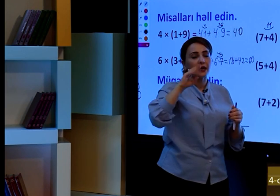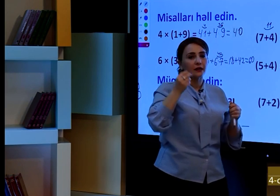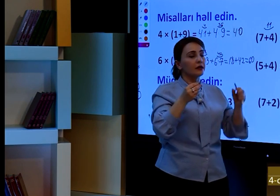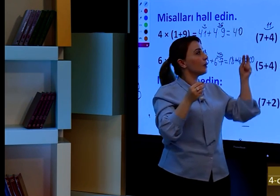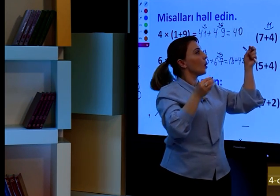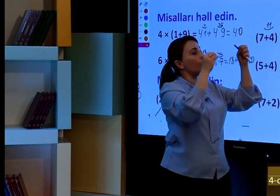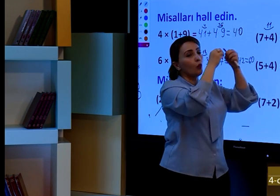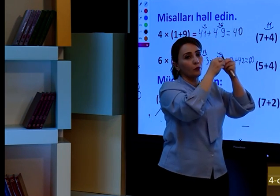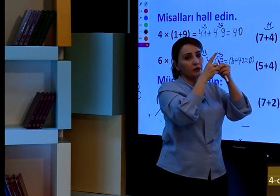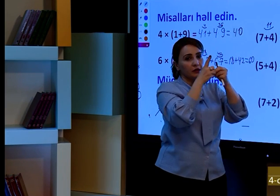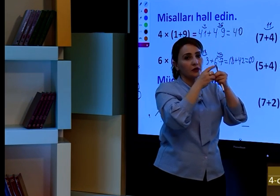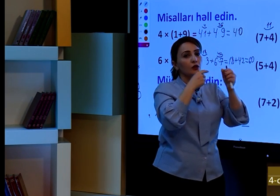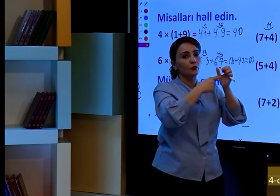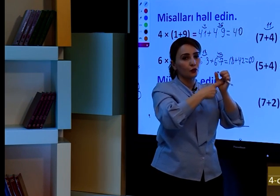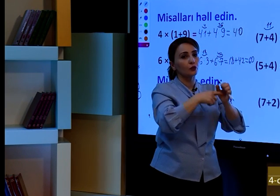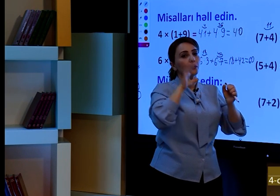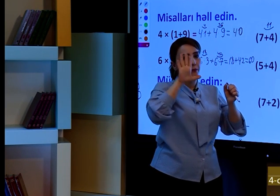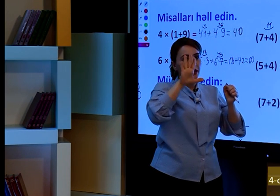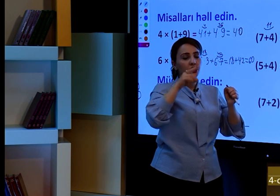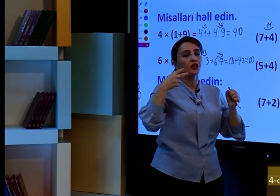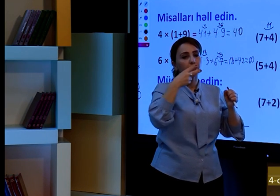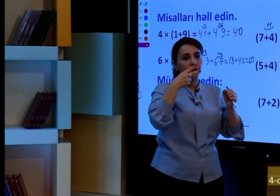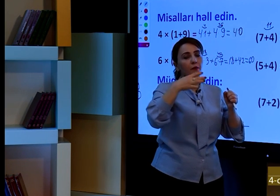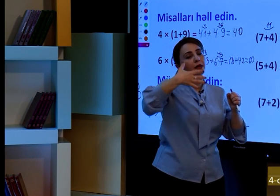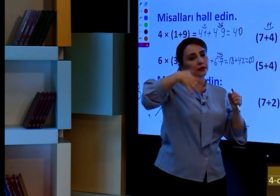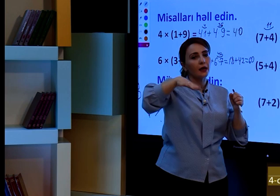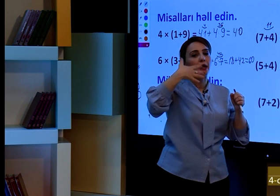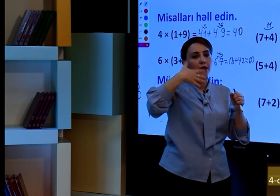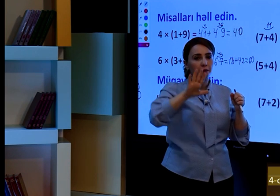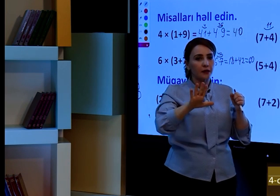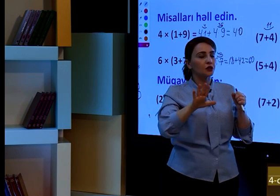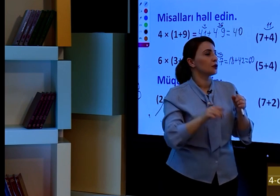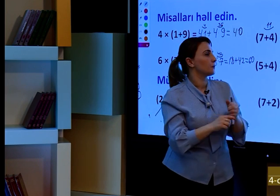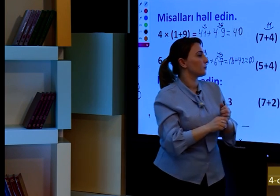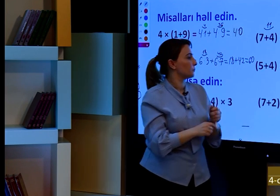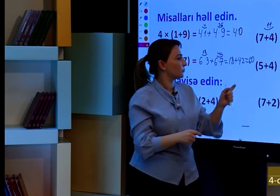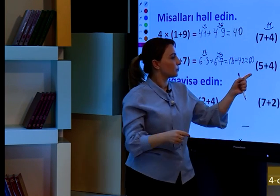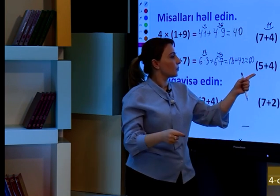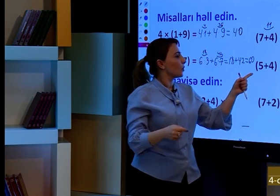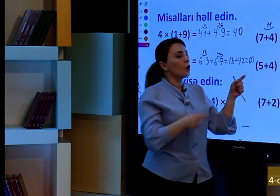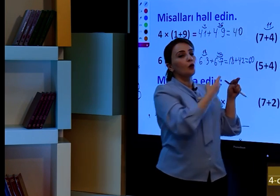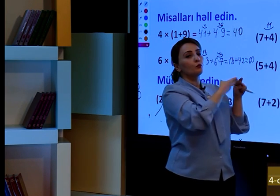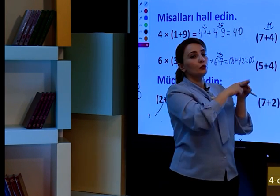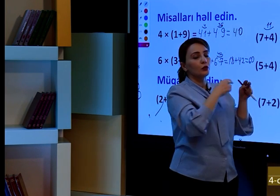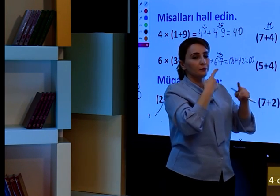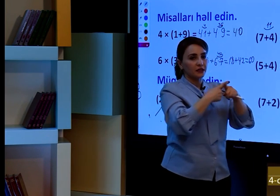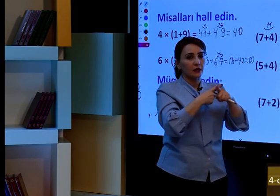Yəni, 11 vur 5 bərabərdir 55. Bu misalı